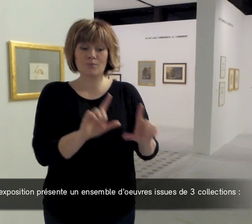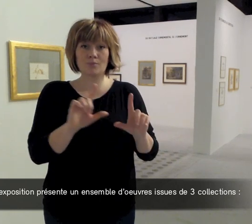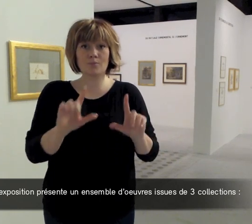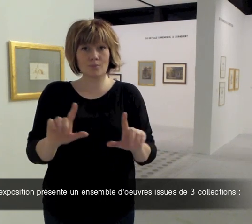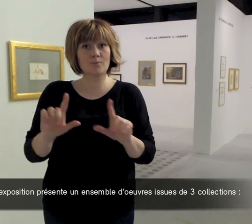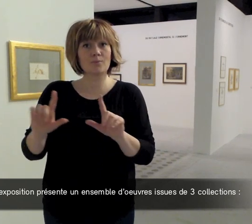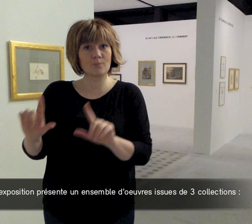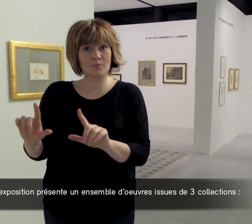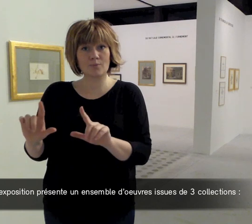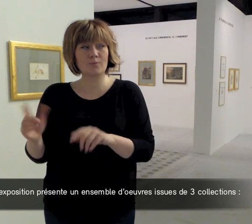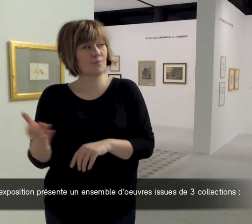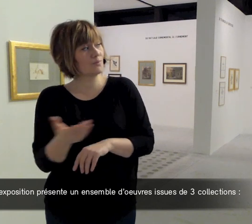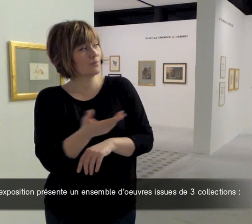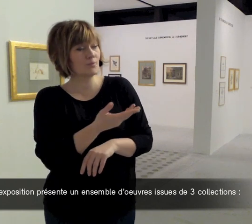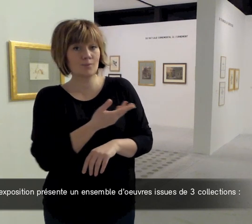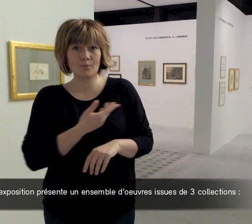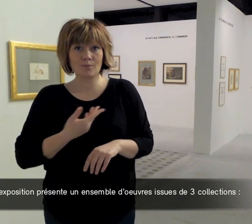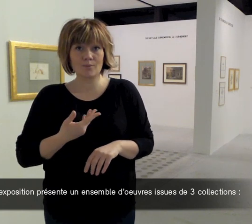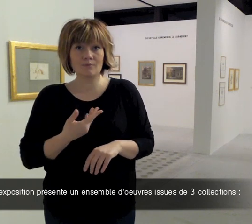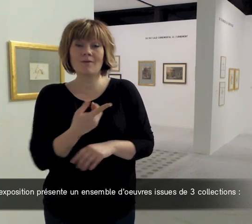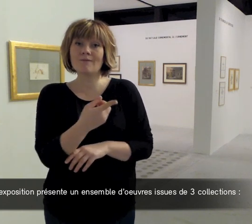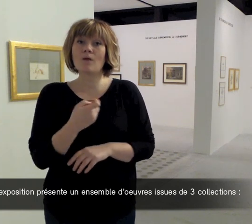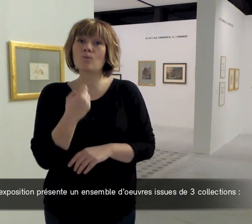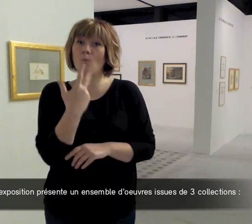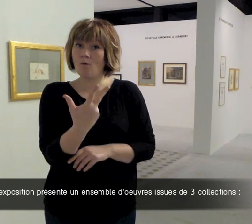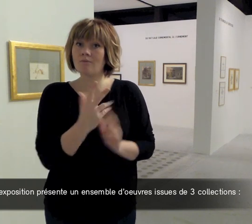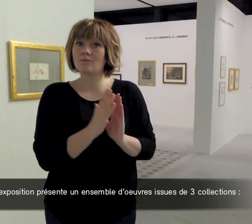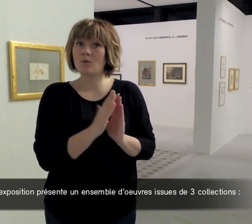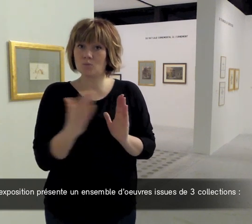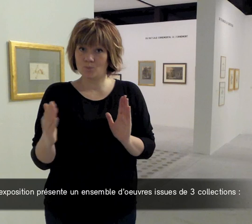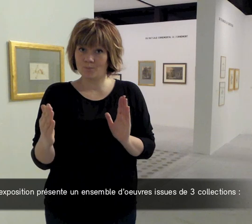Cette exposition présente un ensemble d'œuvres issues de 3 collections.